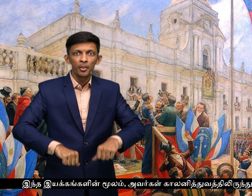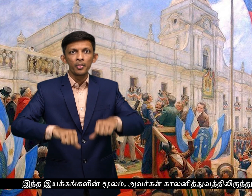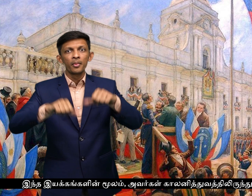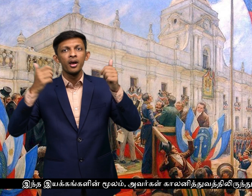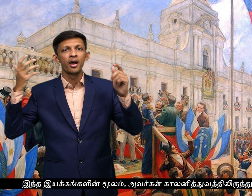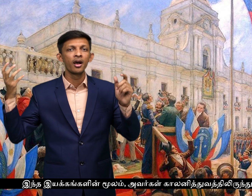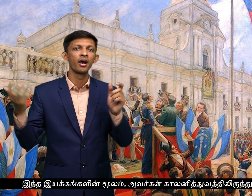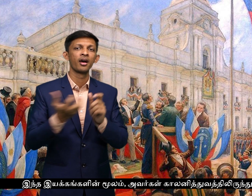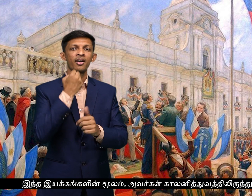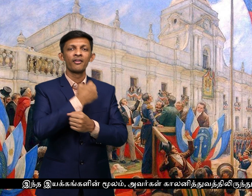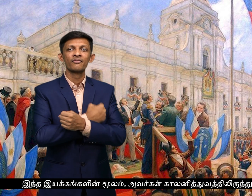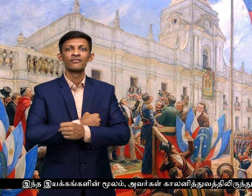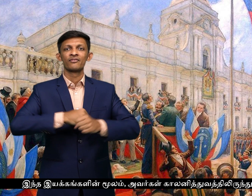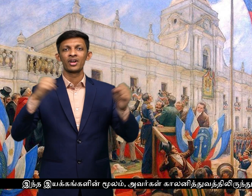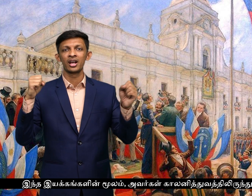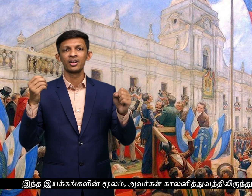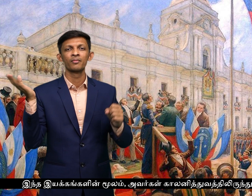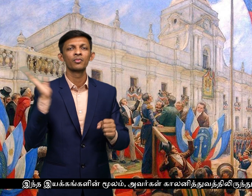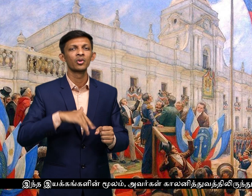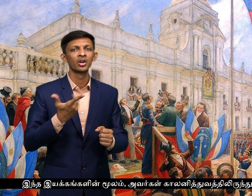காலனித்துவத்திலிருந்து சுதந்திரம் அடைந்தனர்.